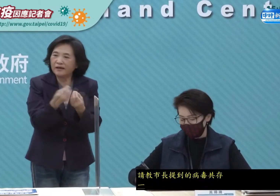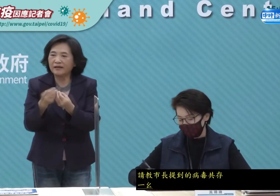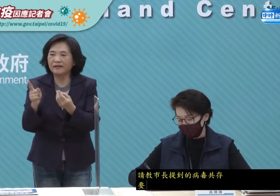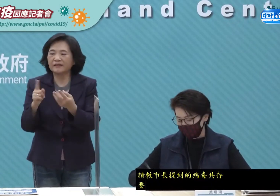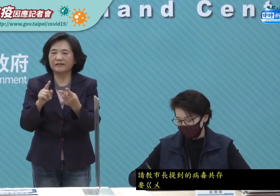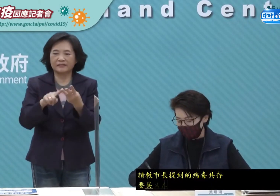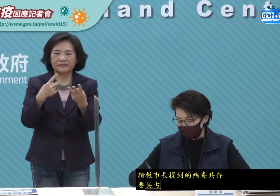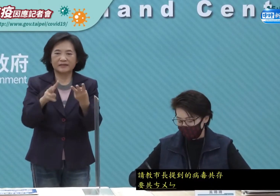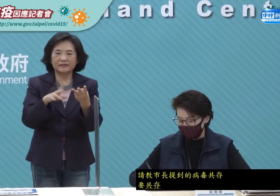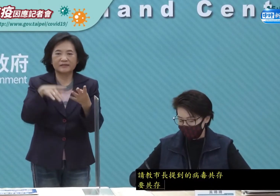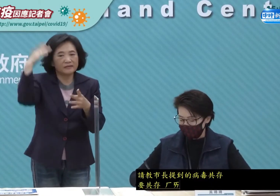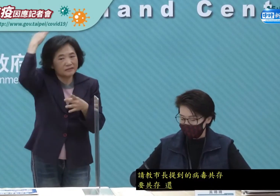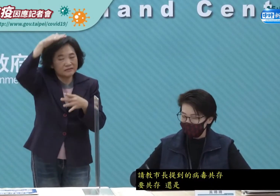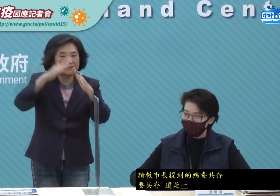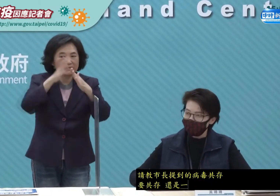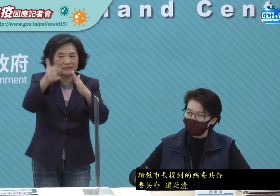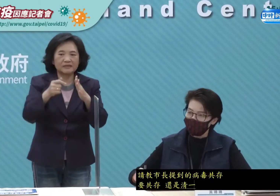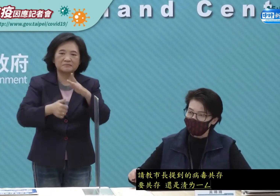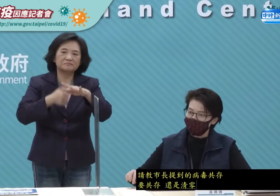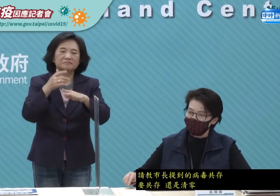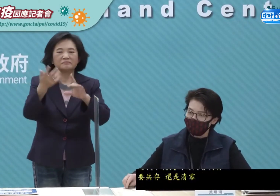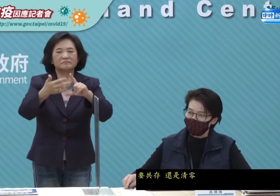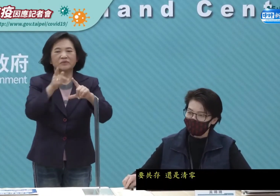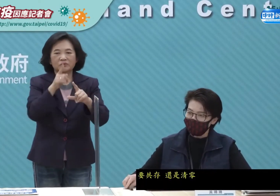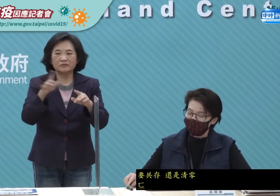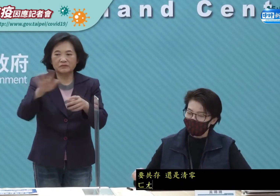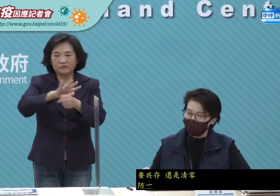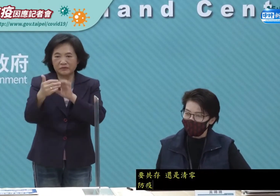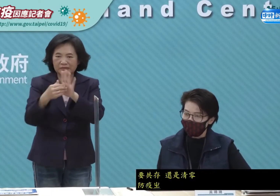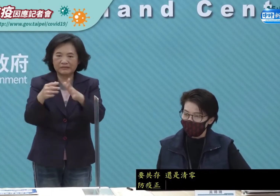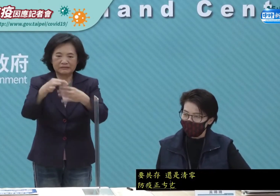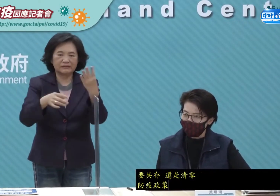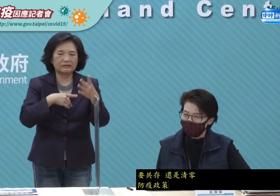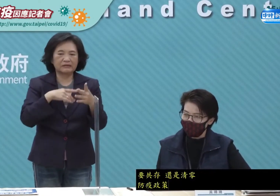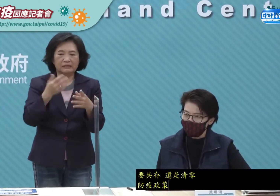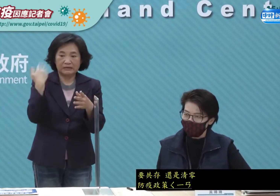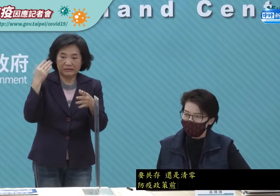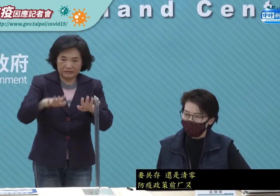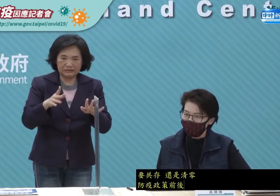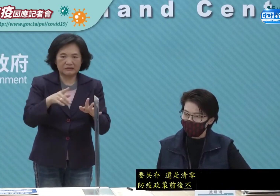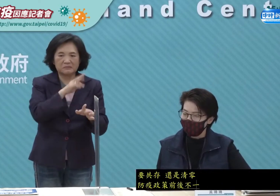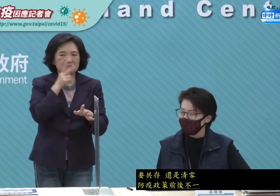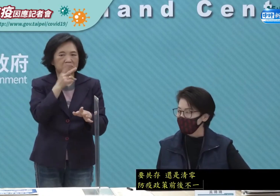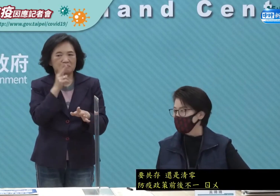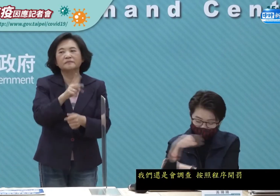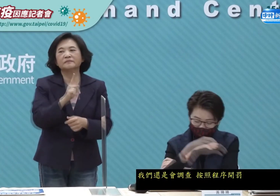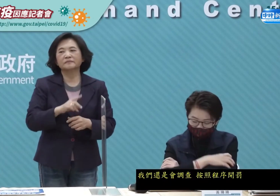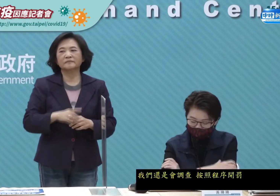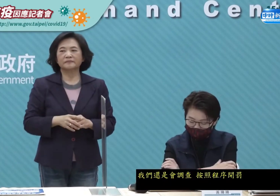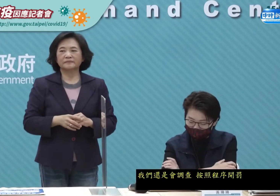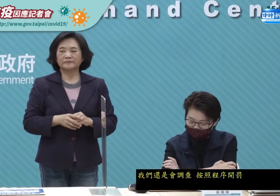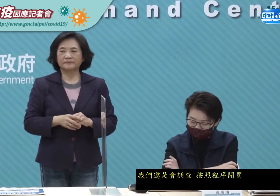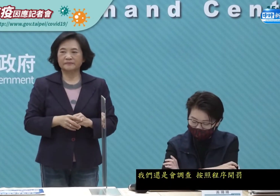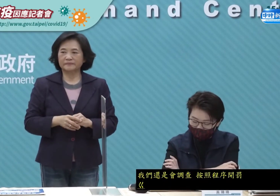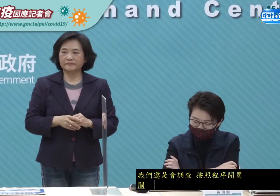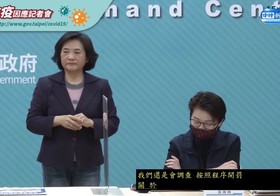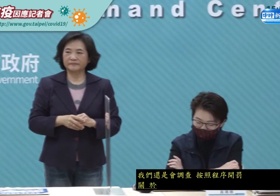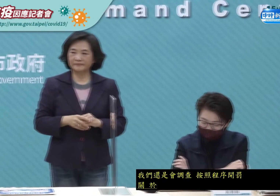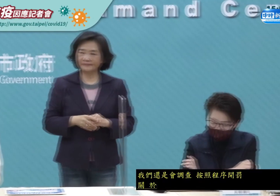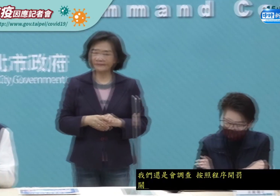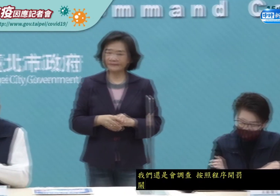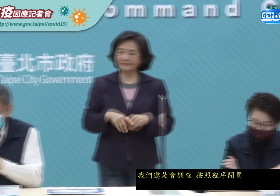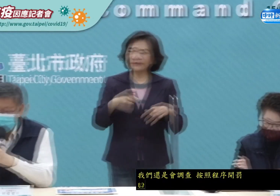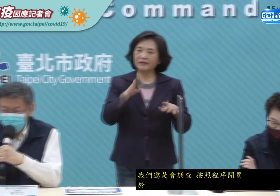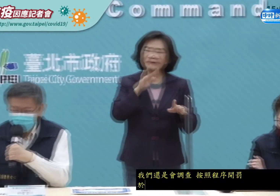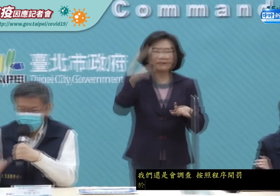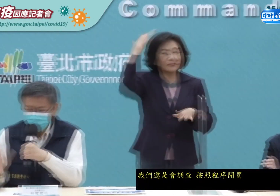请教，就是您怎么看郑文灿上节目的时候批评您的防疫政策是前后不一的？你怎么看他的说法？ 关于说